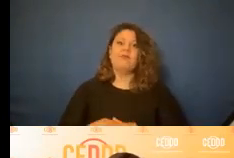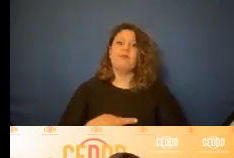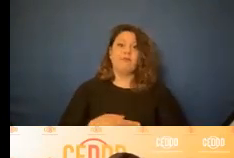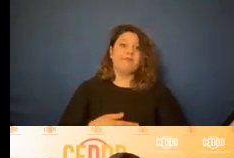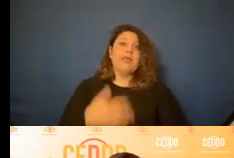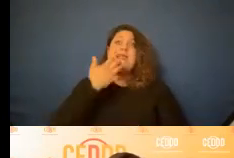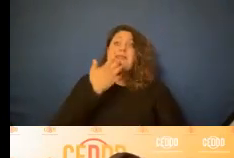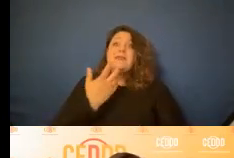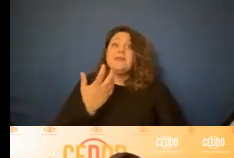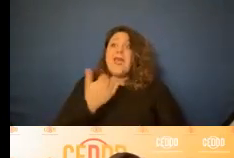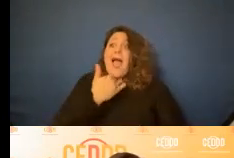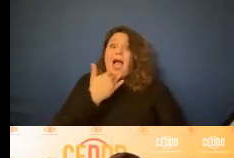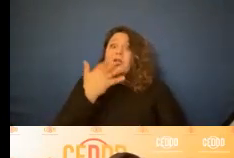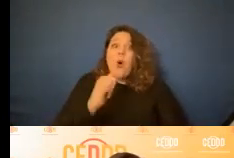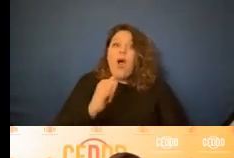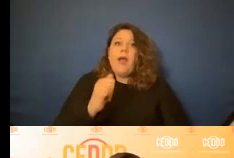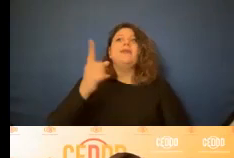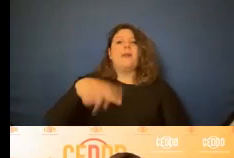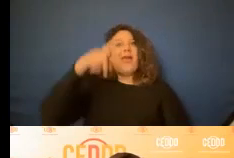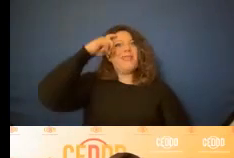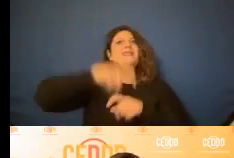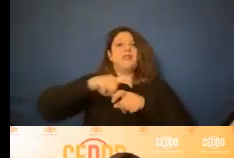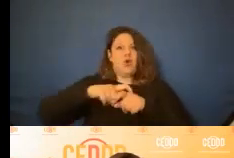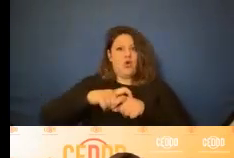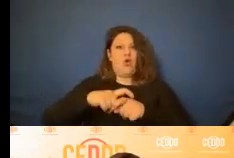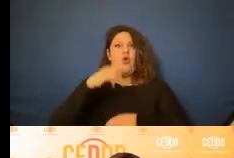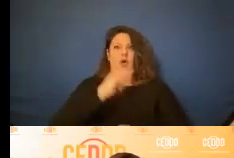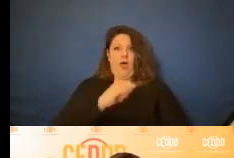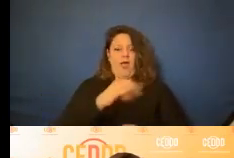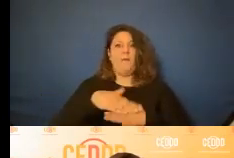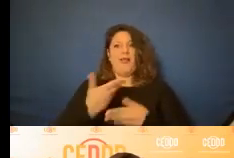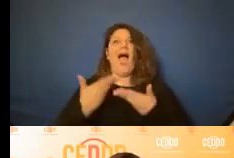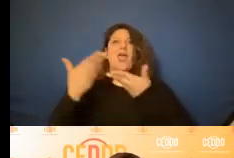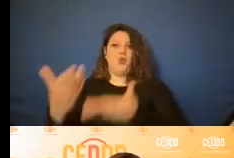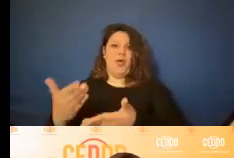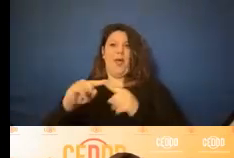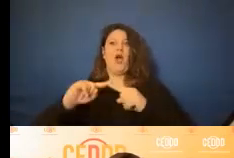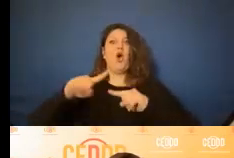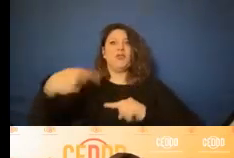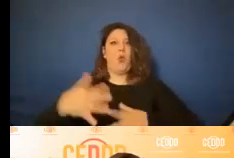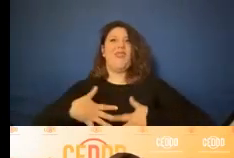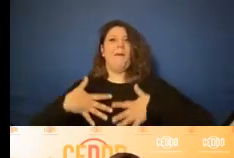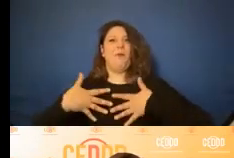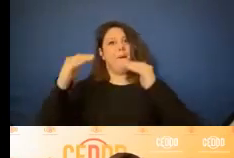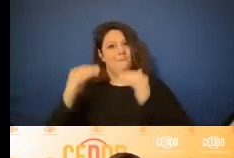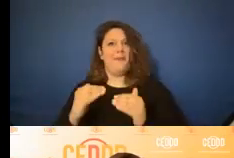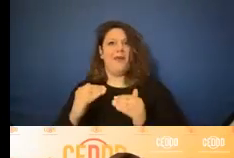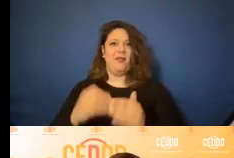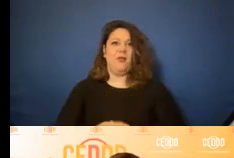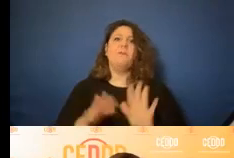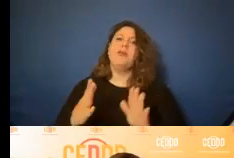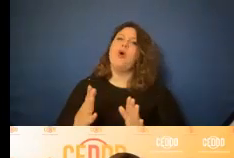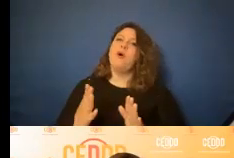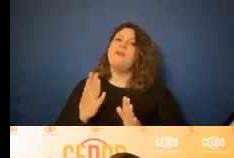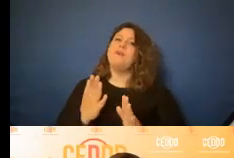para minimizar las consecuencias emocionales. Pero todo esto se tendría que hacer antes de llegar a ese punto.